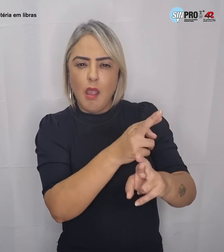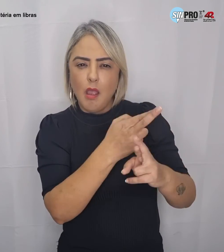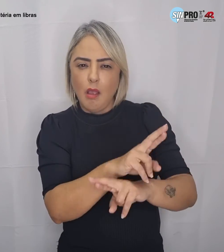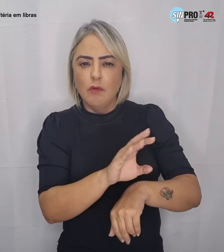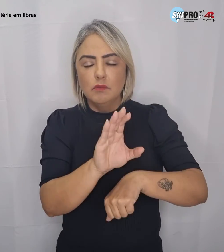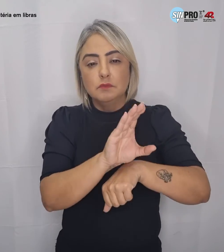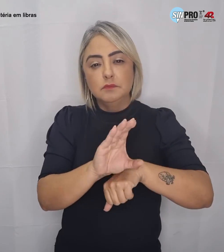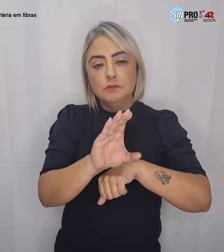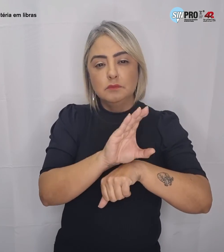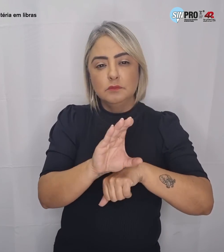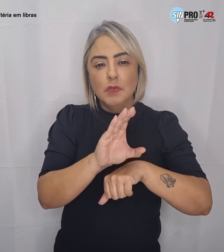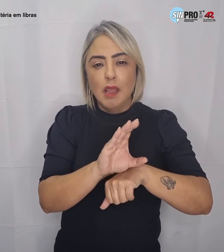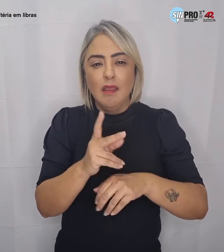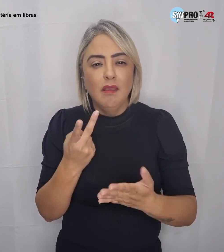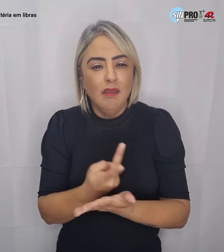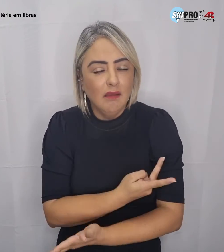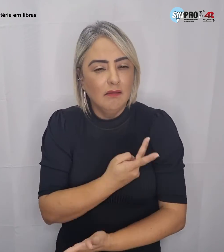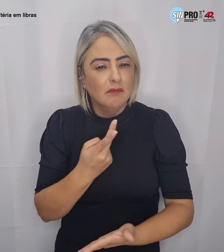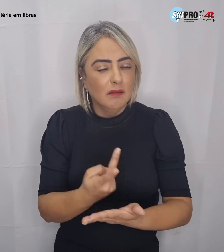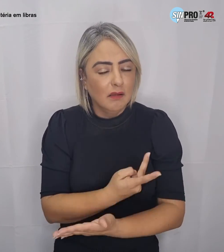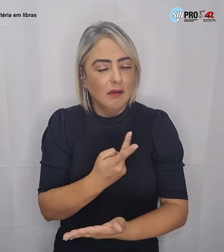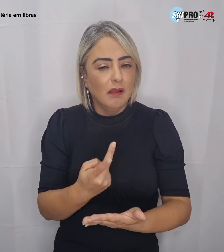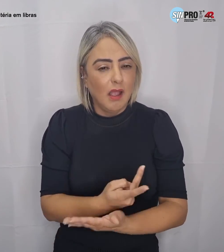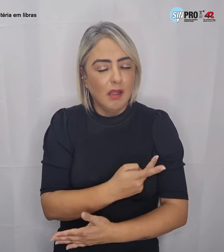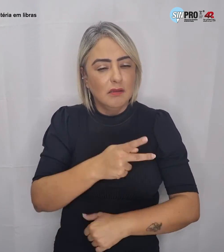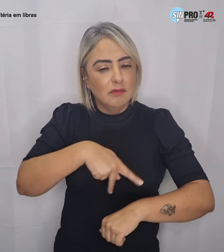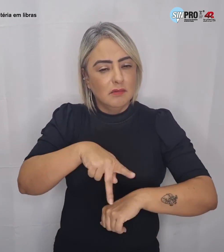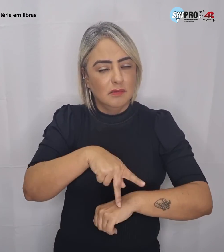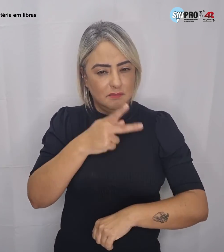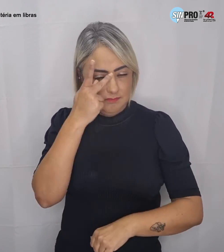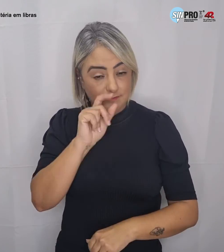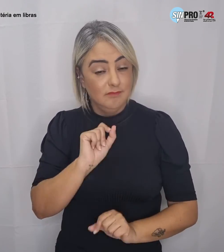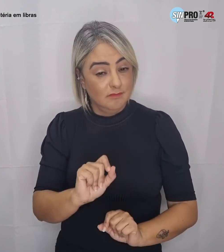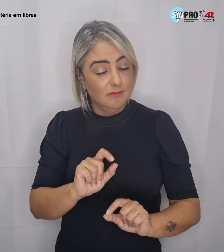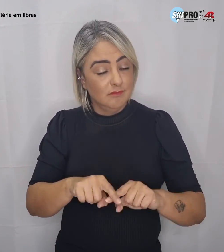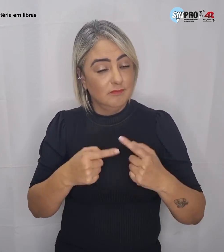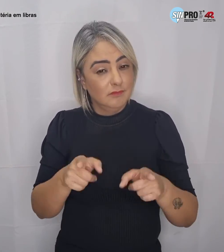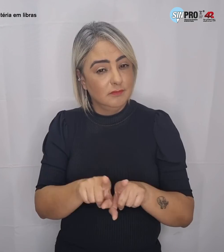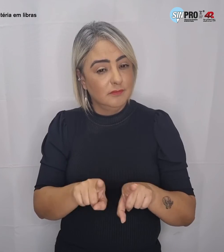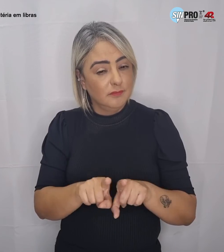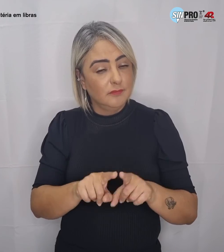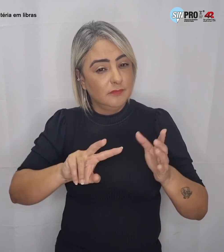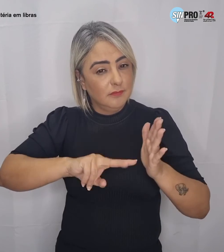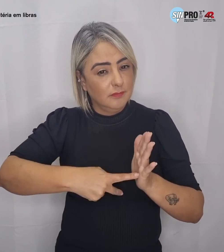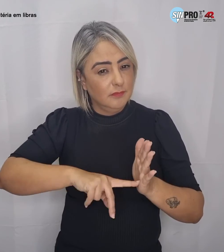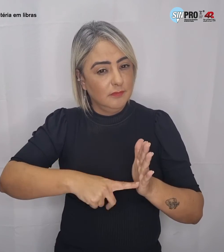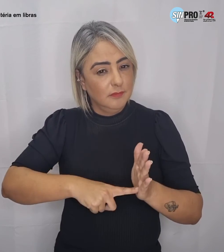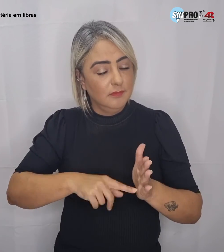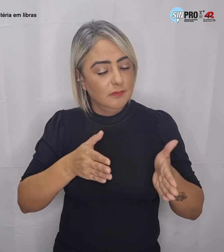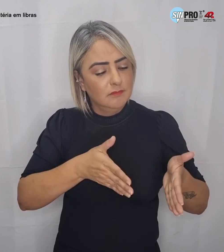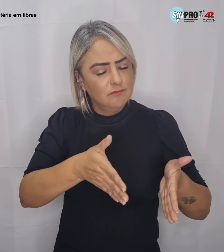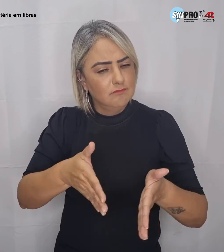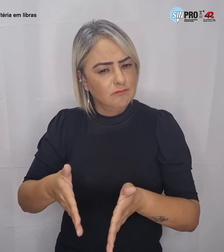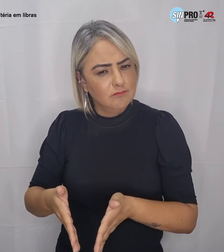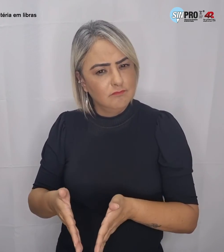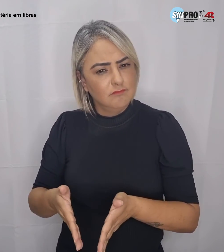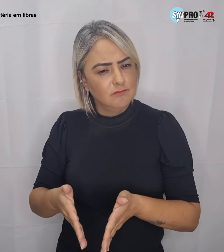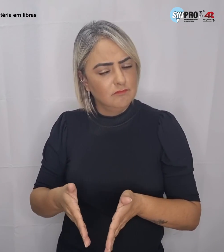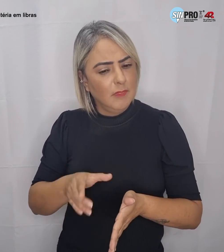reformas constitucionais inadequadas à nação. É por isso também que o sindicato participa